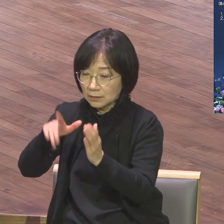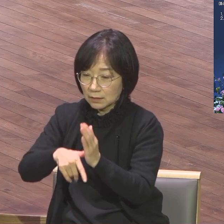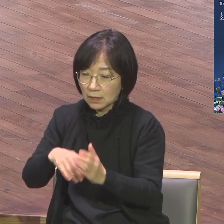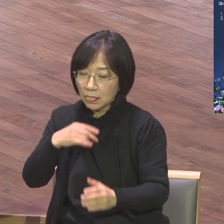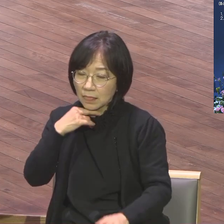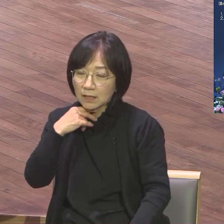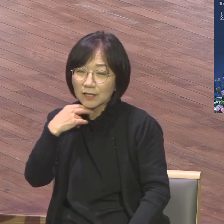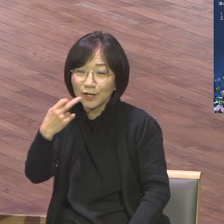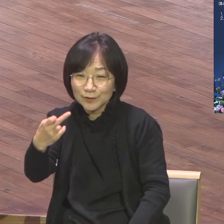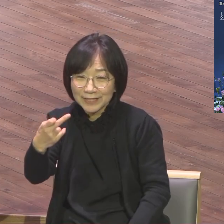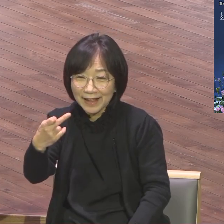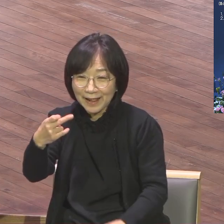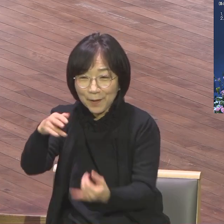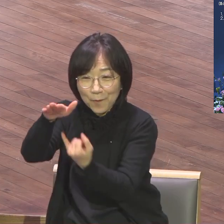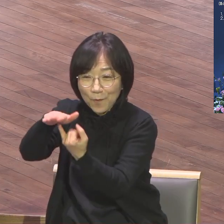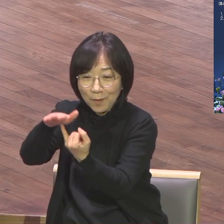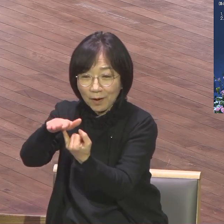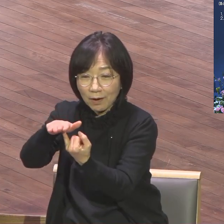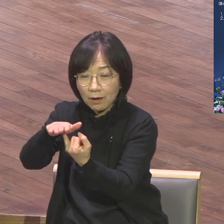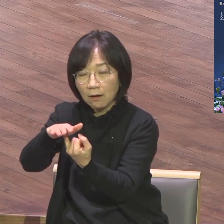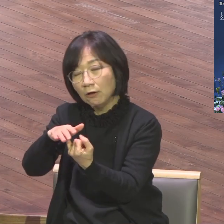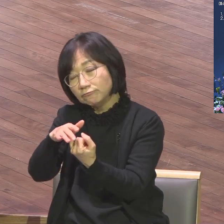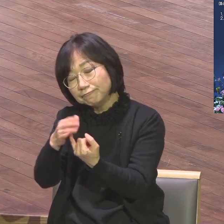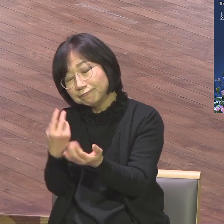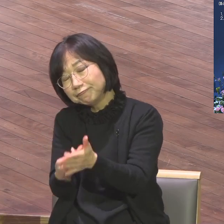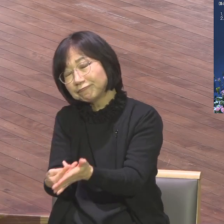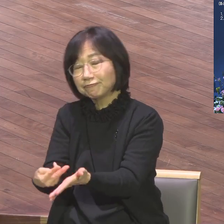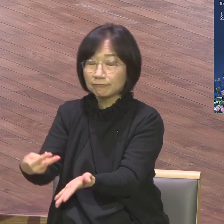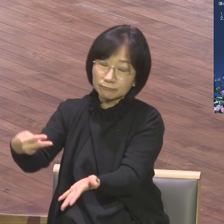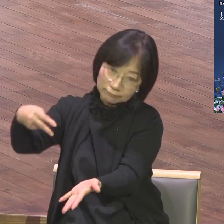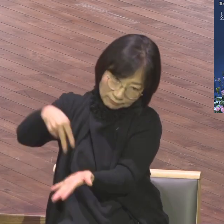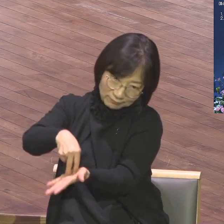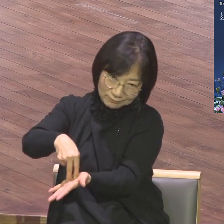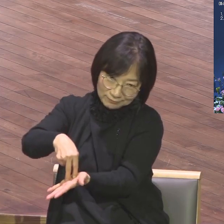딸이 언제 죽었느냐 하는 식으로 즉시 일어나